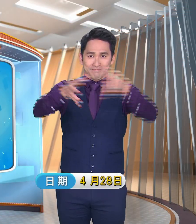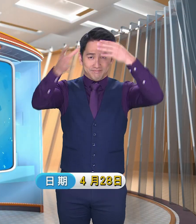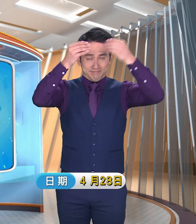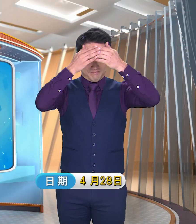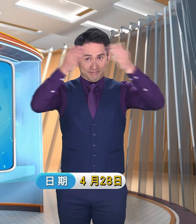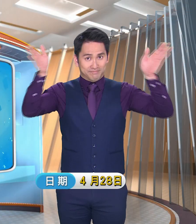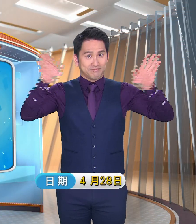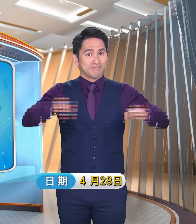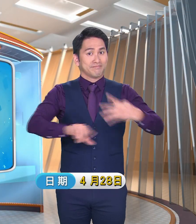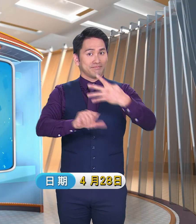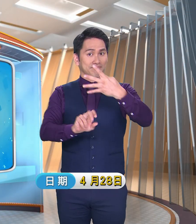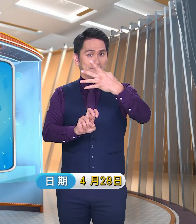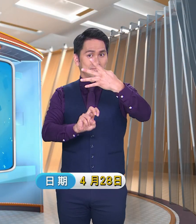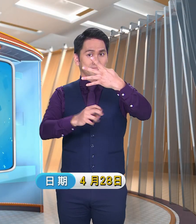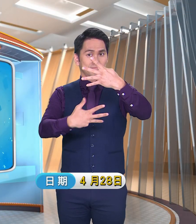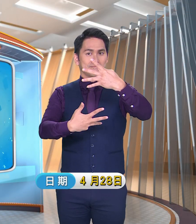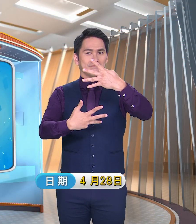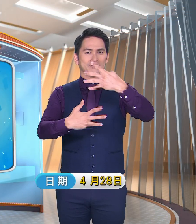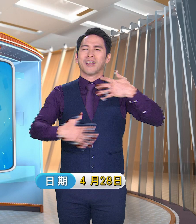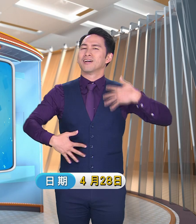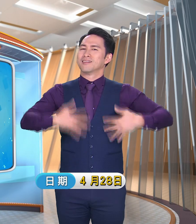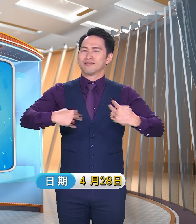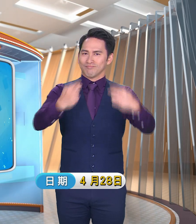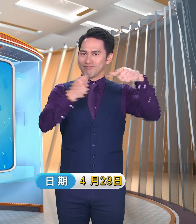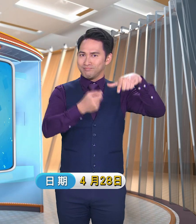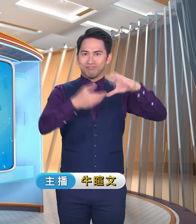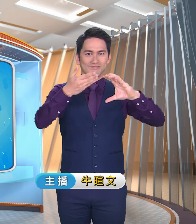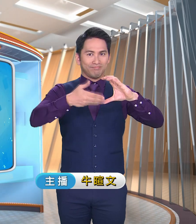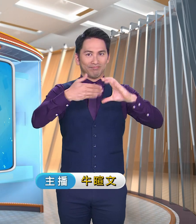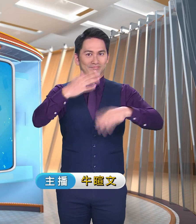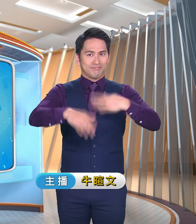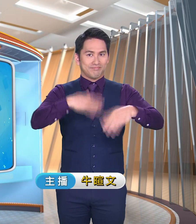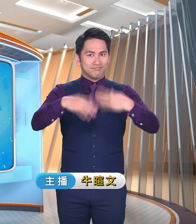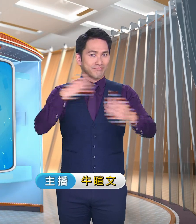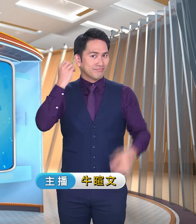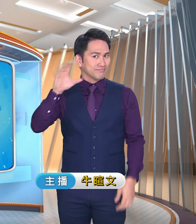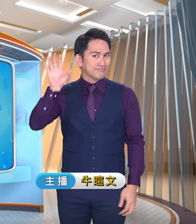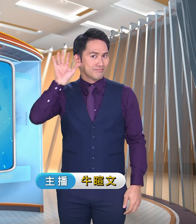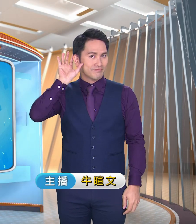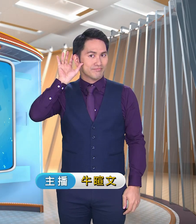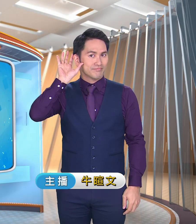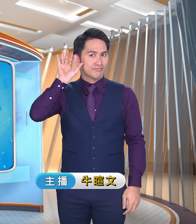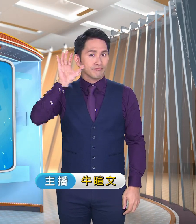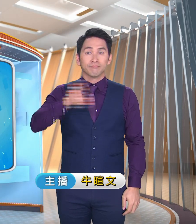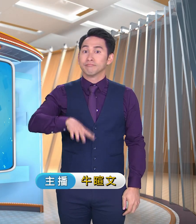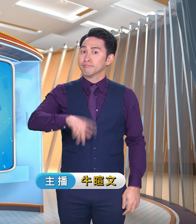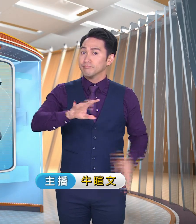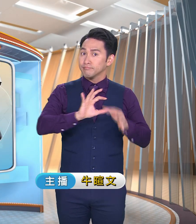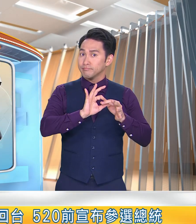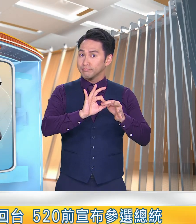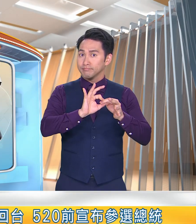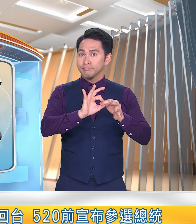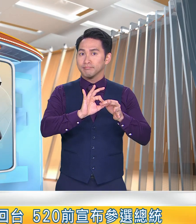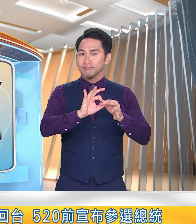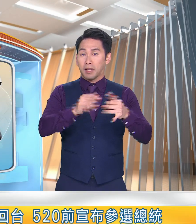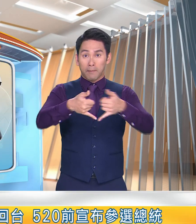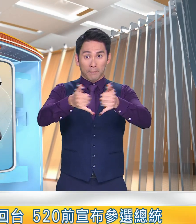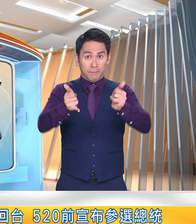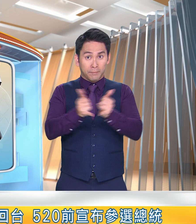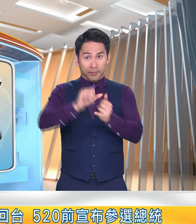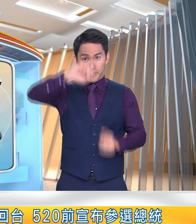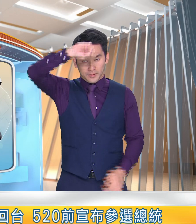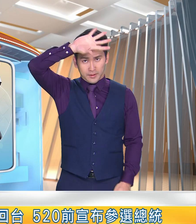看新闻，开视野，欢迎收看今天4月28号的公视首语新闻。首先来关